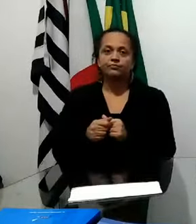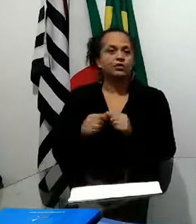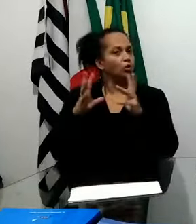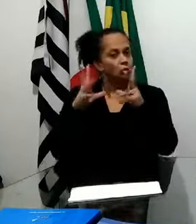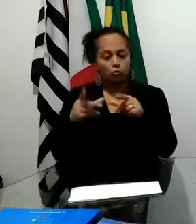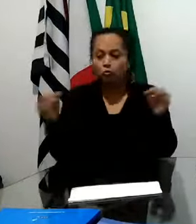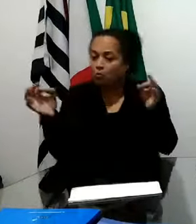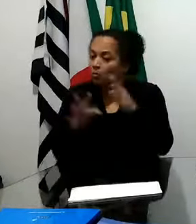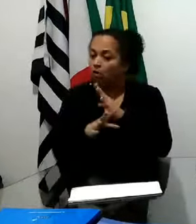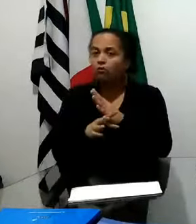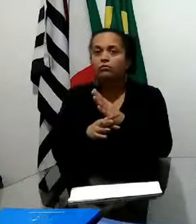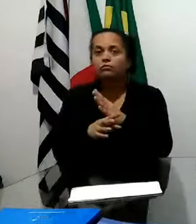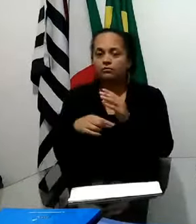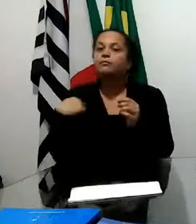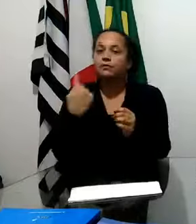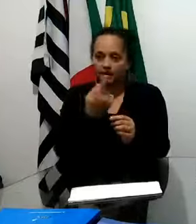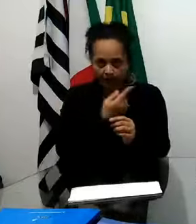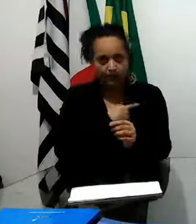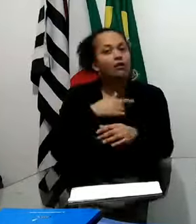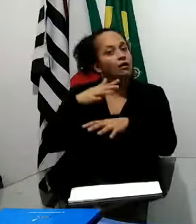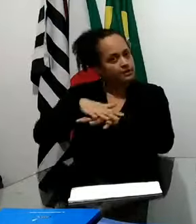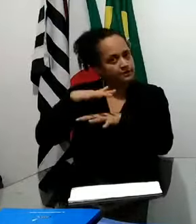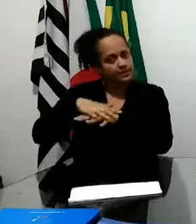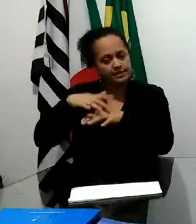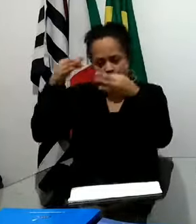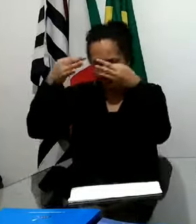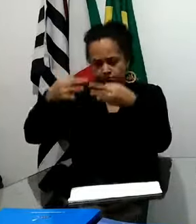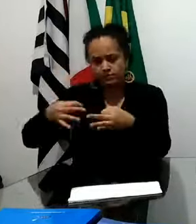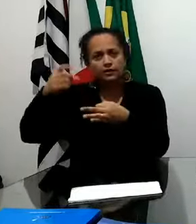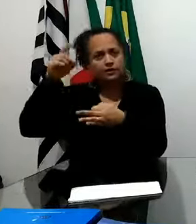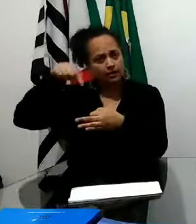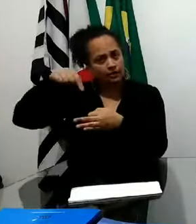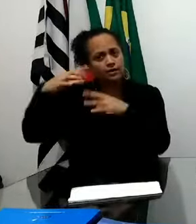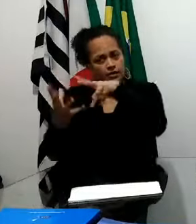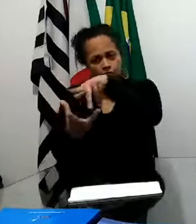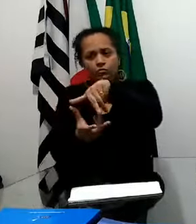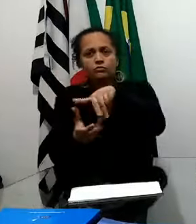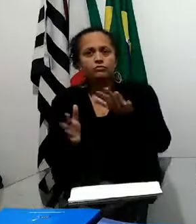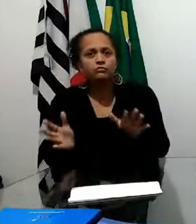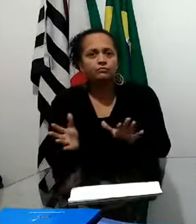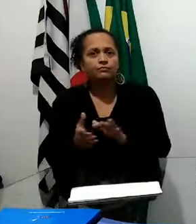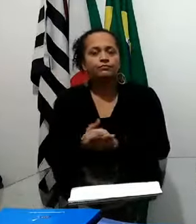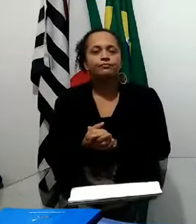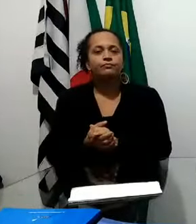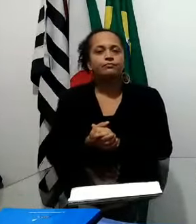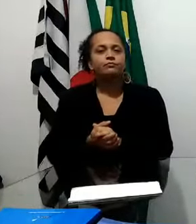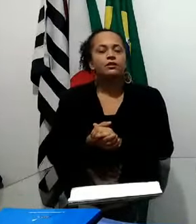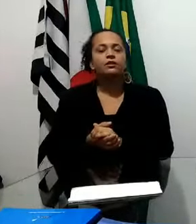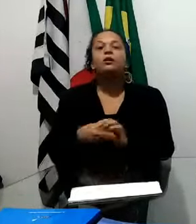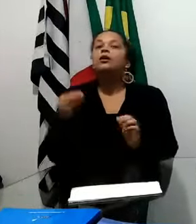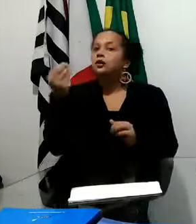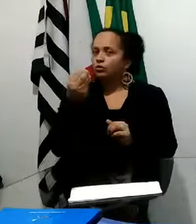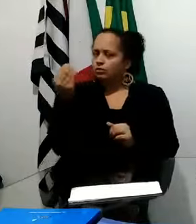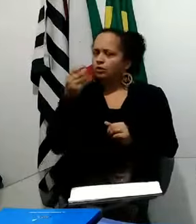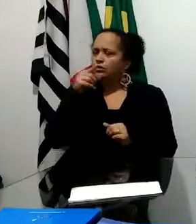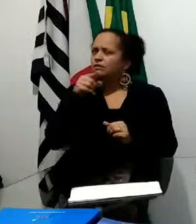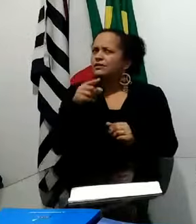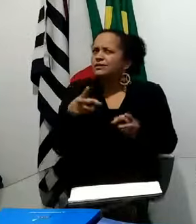e pronto para cumprirmos o nosso papel aqui na Terra. É claro que quando você se depara